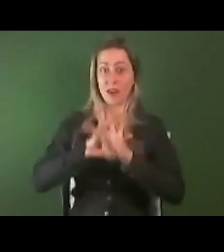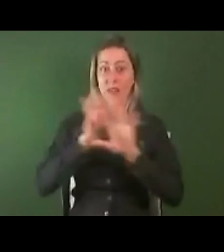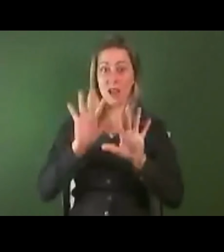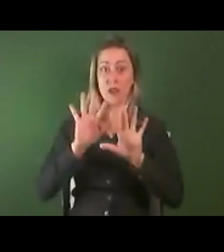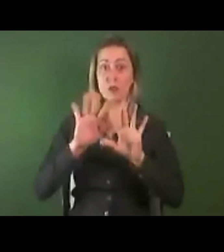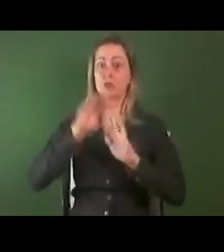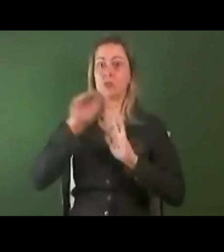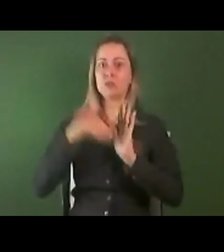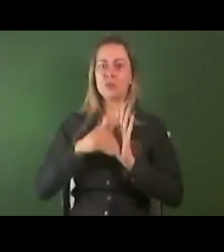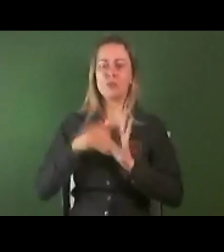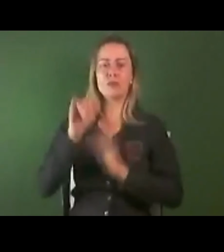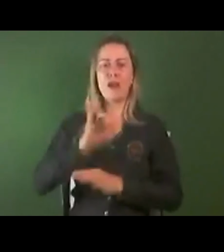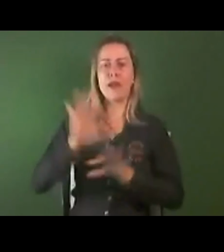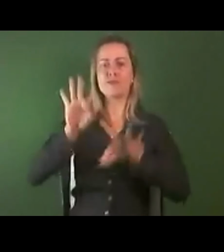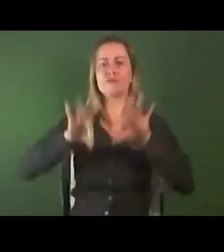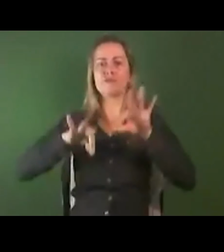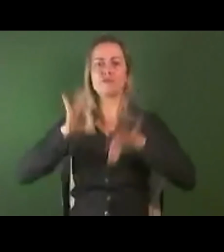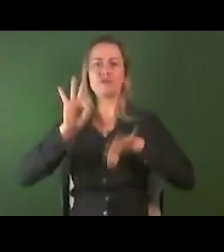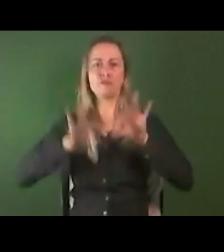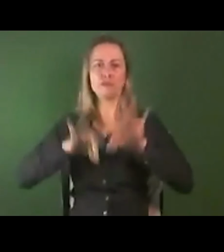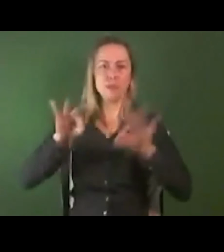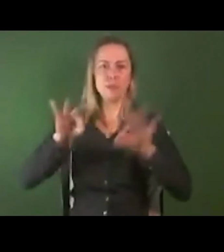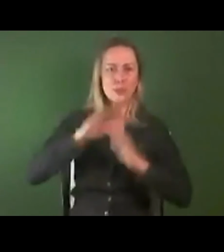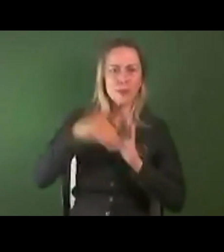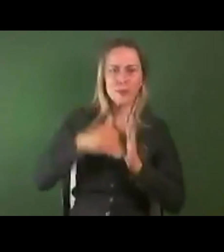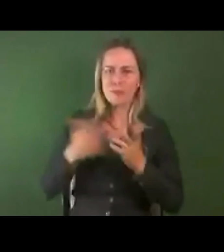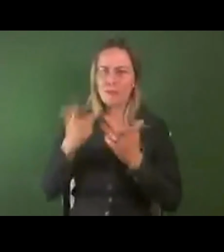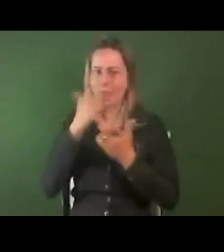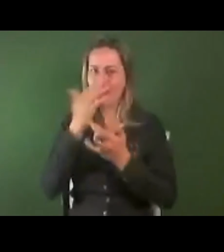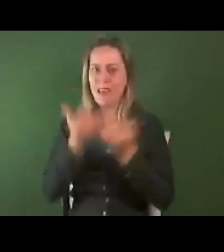grande encenação, que tudo é um grande teatro.